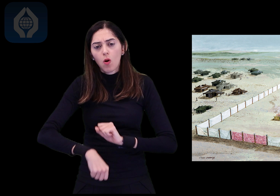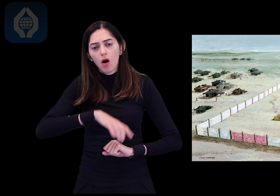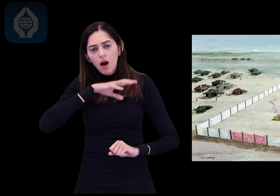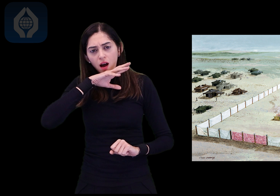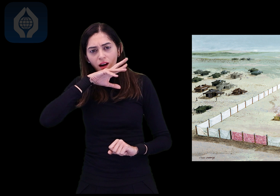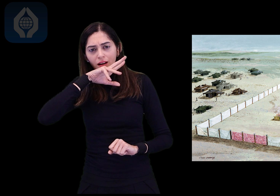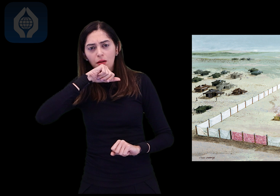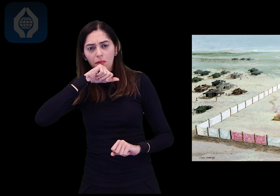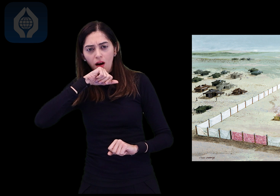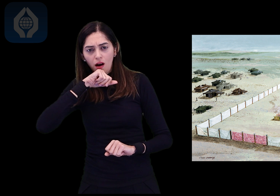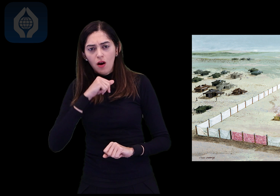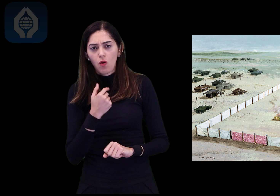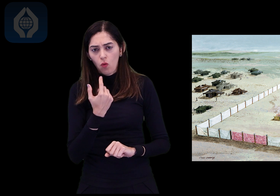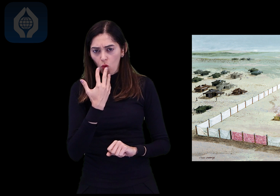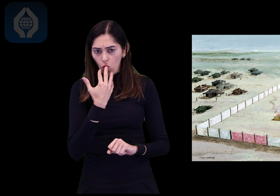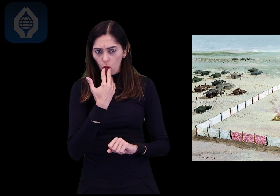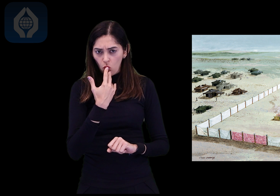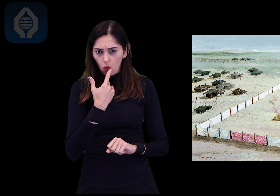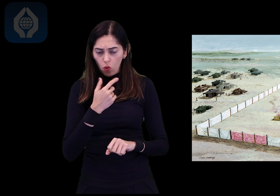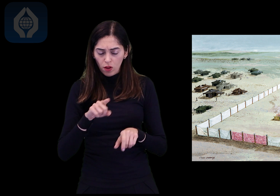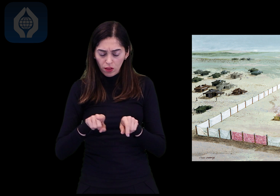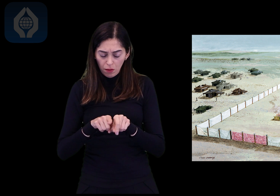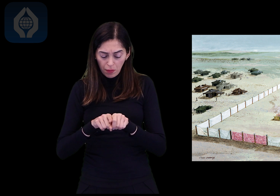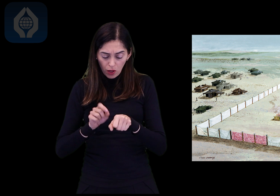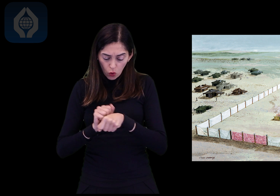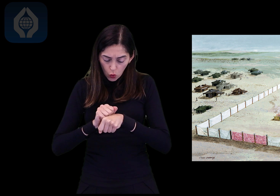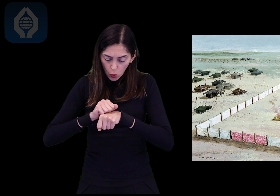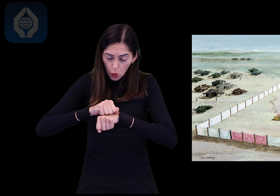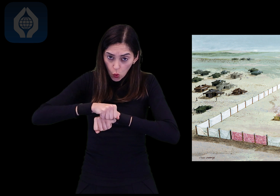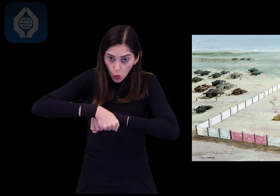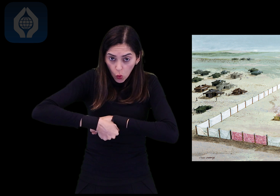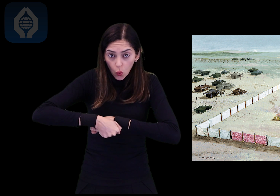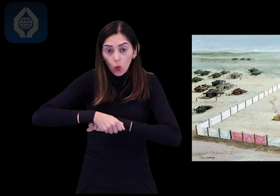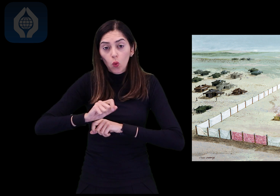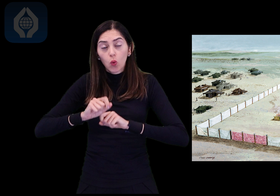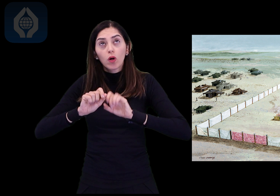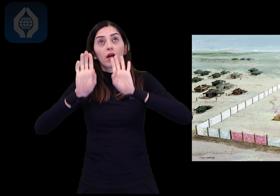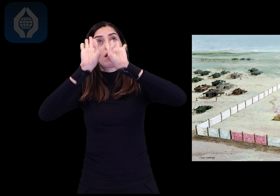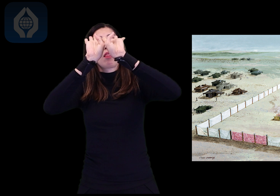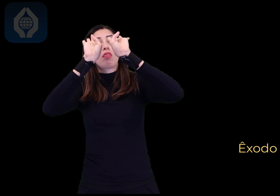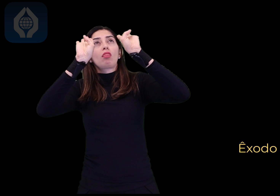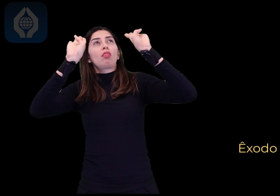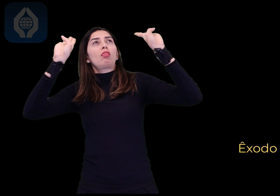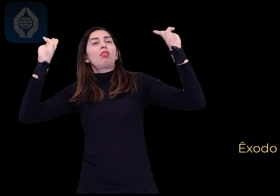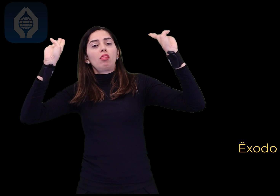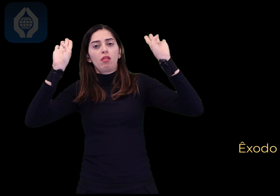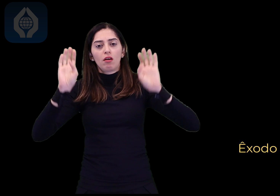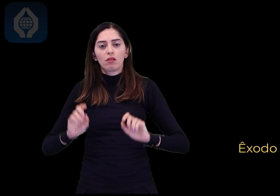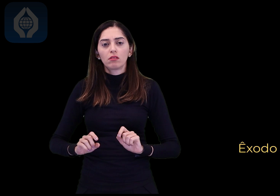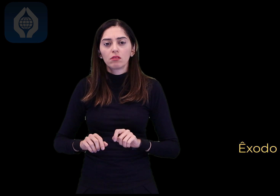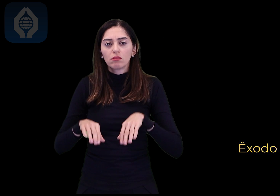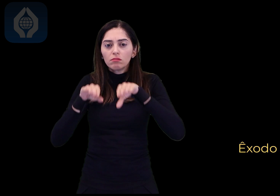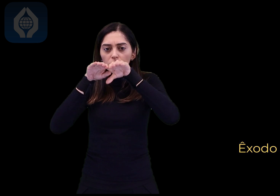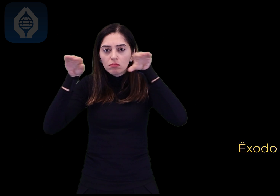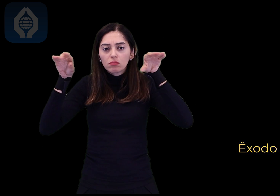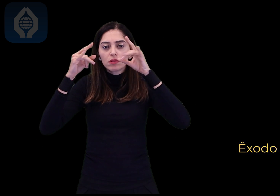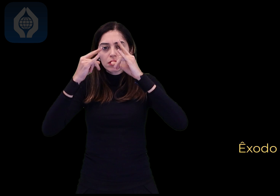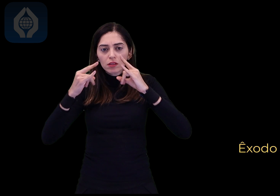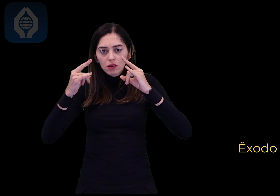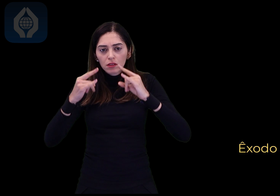uma cobertura final de couro que juntas formavam o teto da tenda. Do lado de dentro da cerca feita de cortina, eles